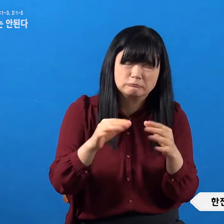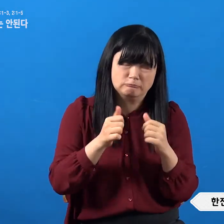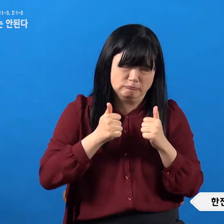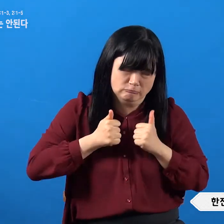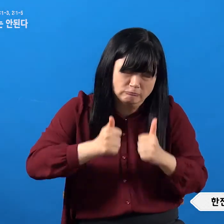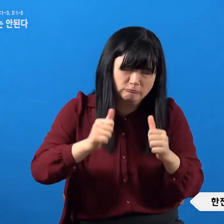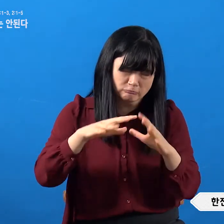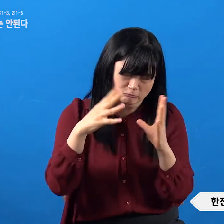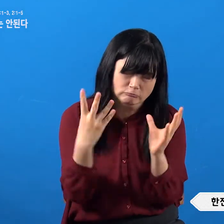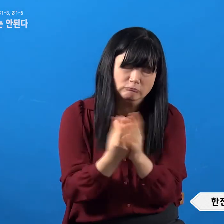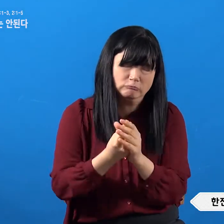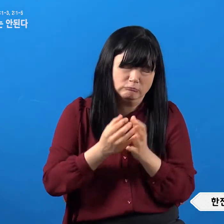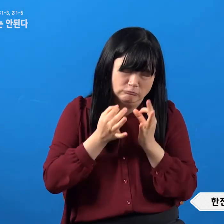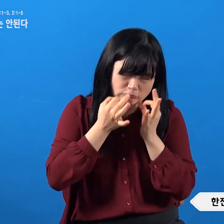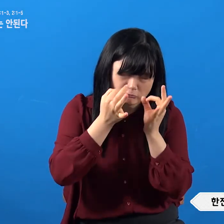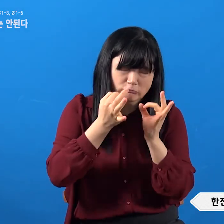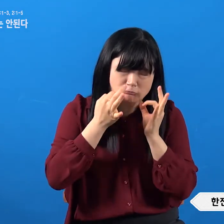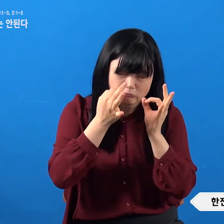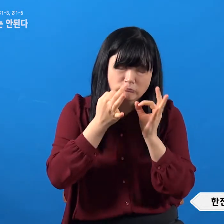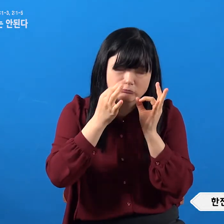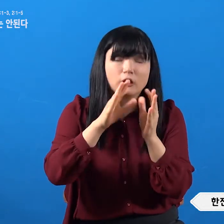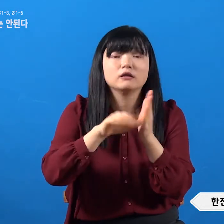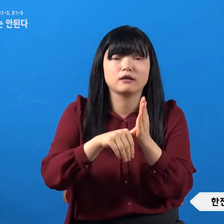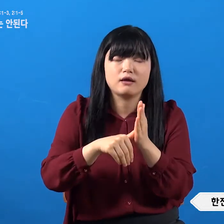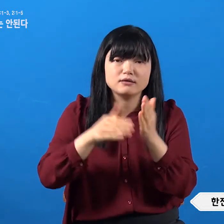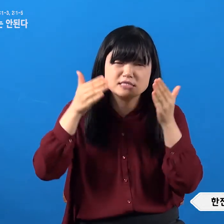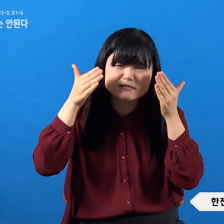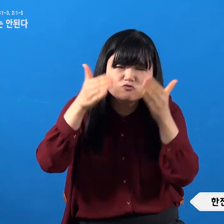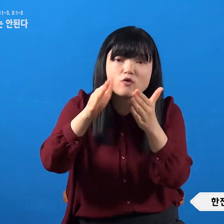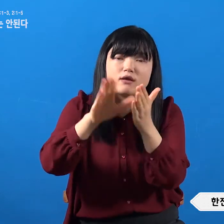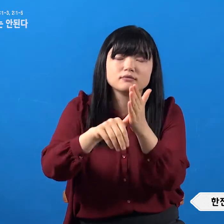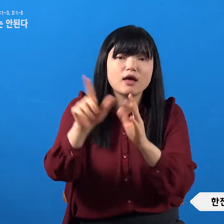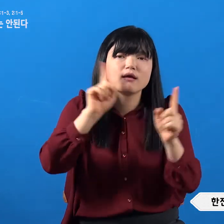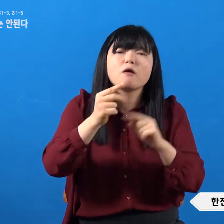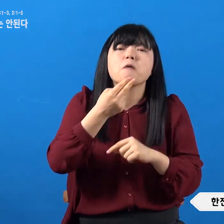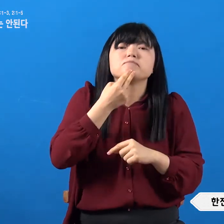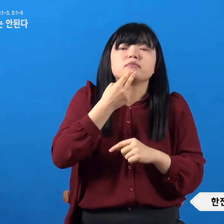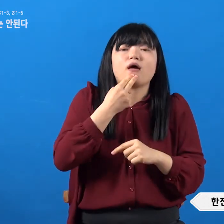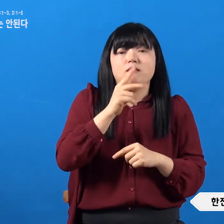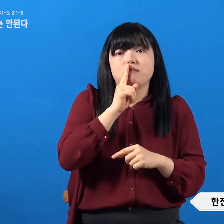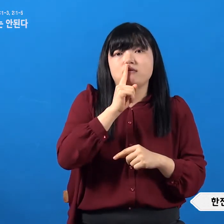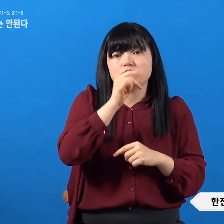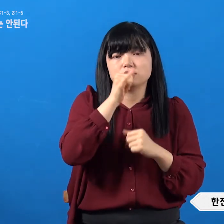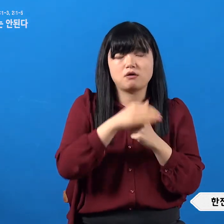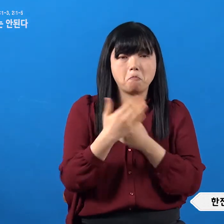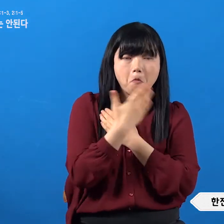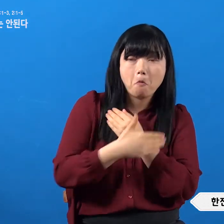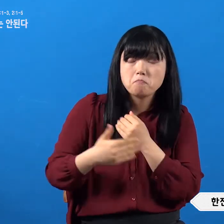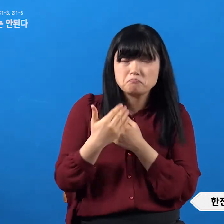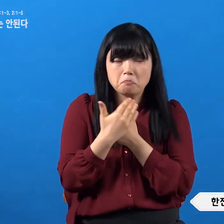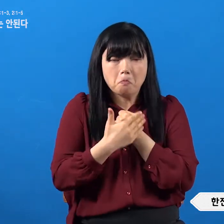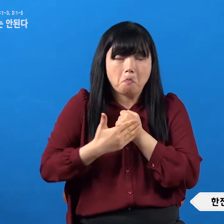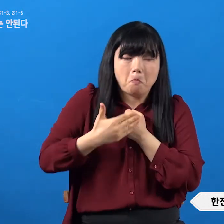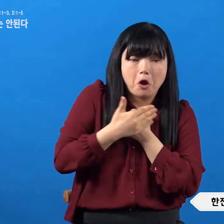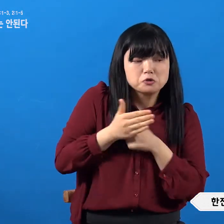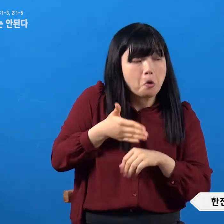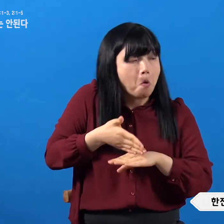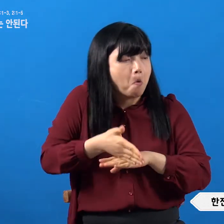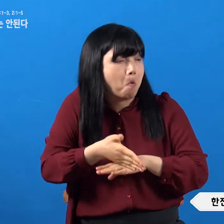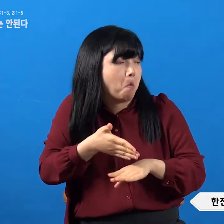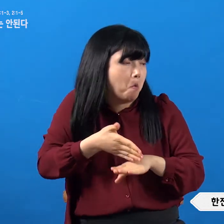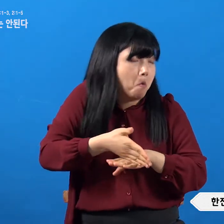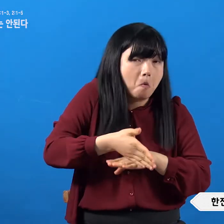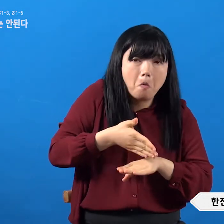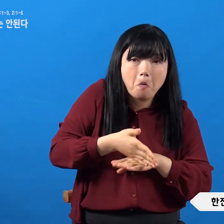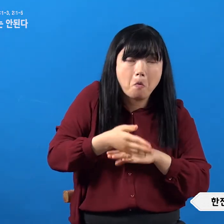달릴 때, 총 이렇게 집중력을 발휘할 때 그때가 부상을 당하지 않는다. 몸을 사리면서 천천히